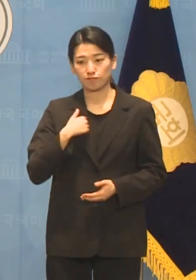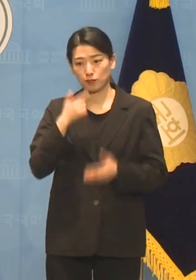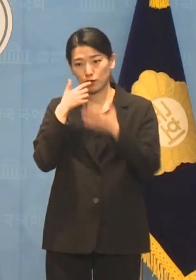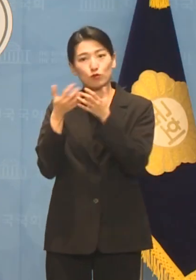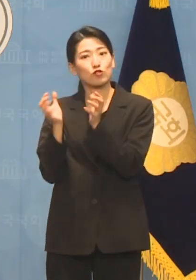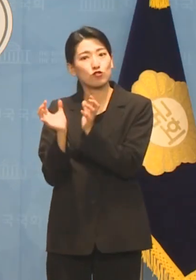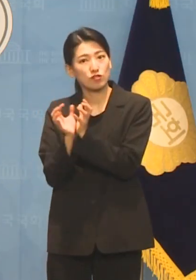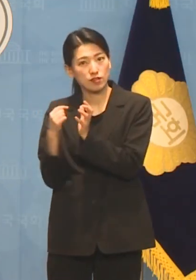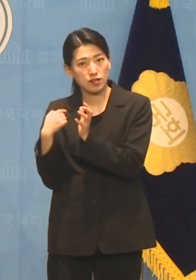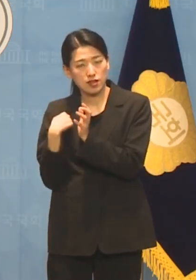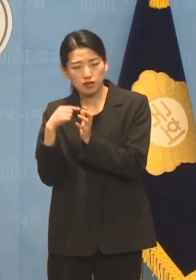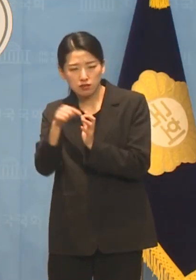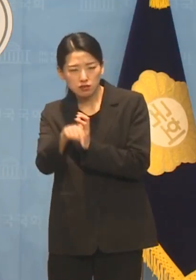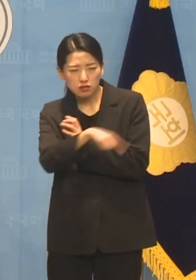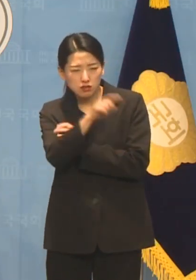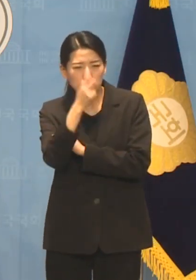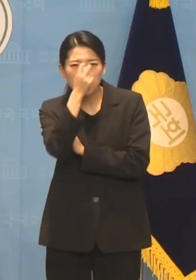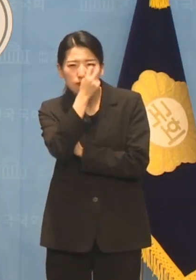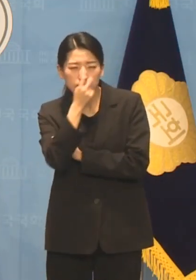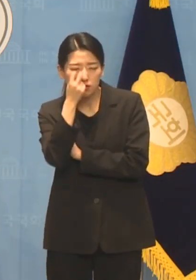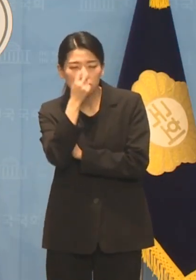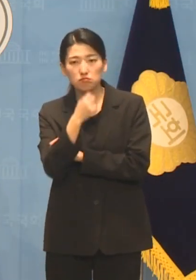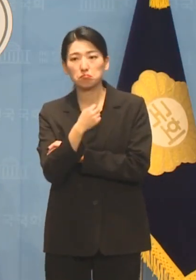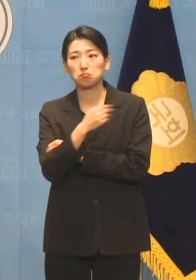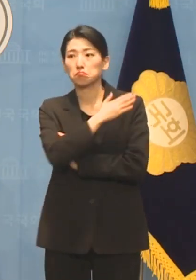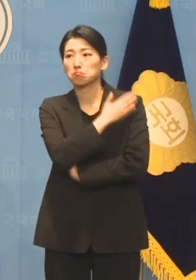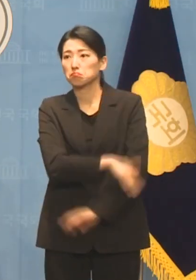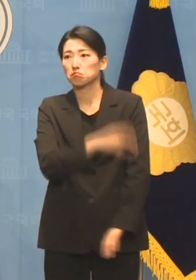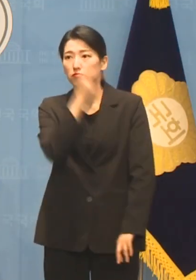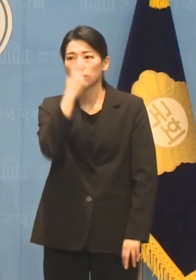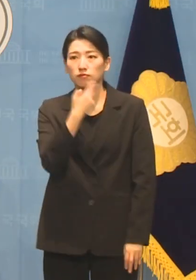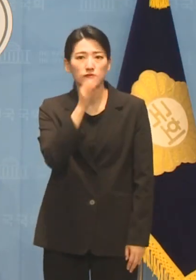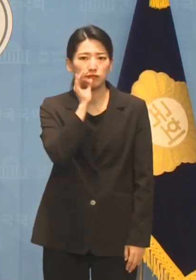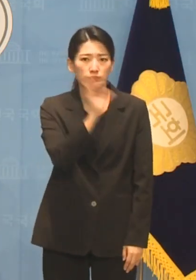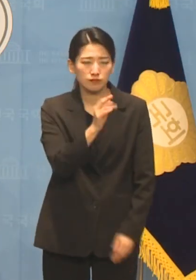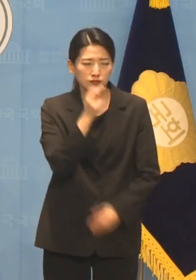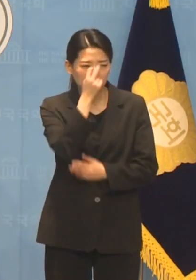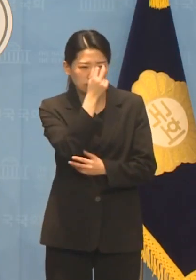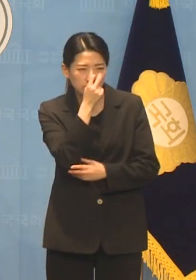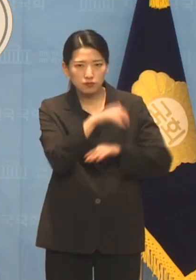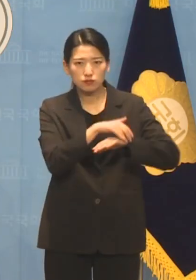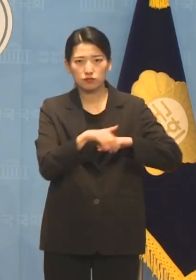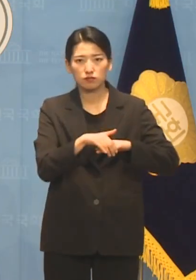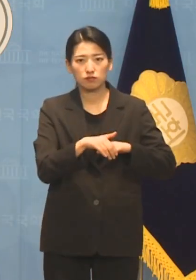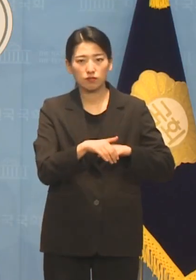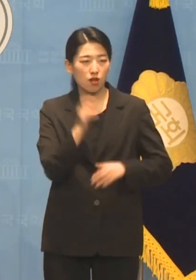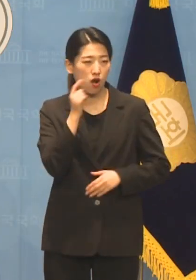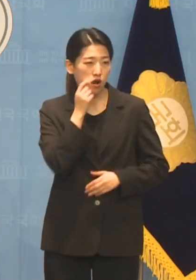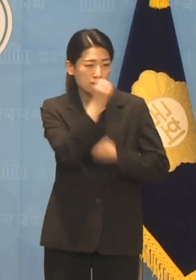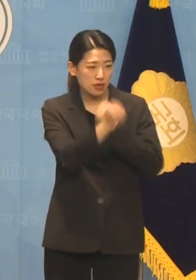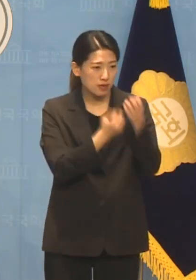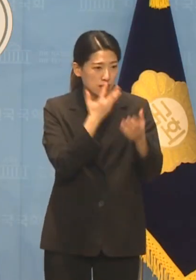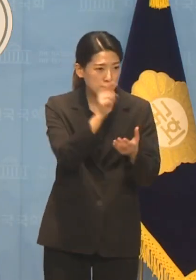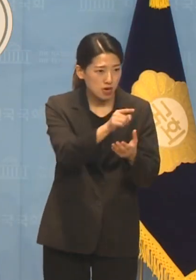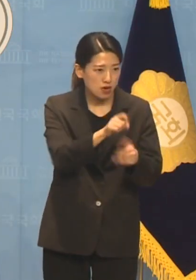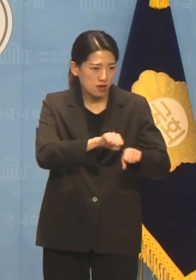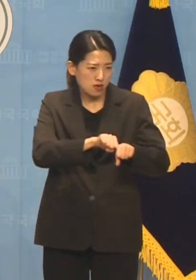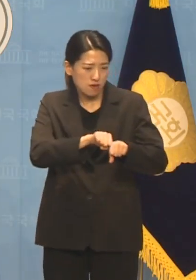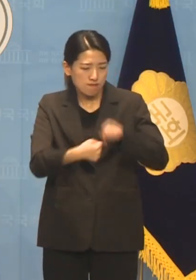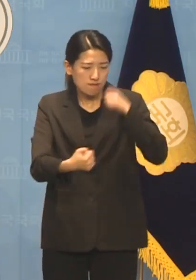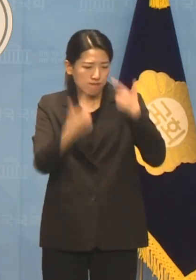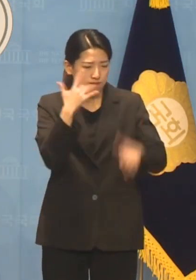국민소통위원회 허위조작 감시단은 이를 결코 좌시하지 않을 것이며 허위정보 유포자들에게 끝까지 법적 책임을 물을